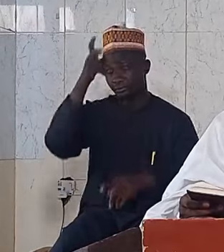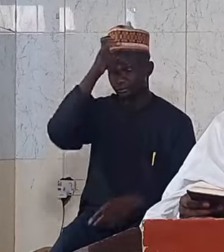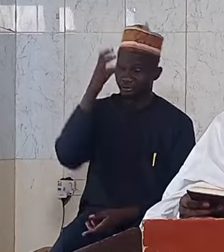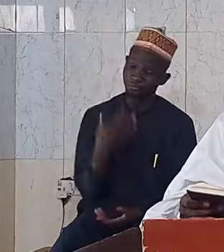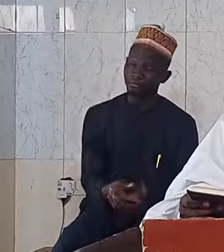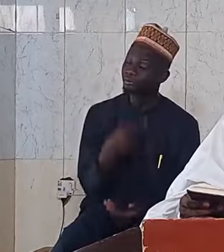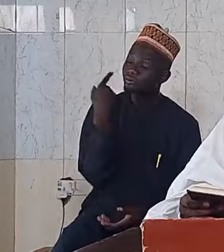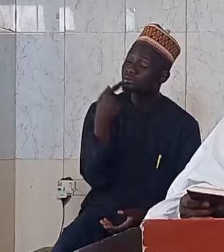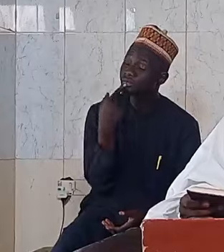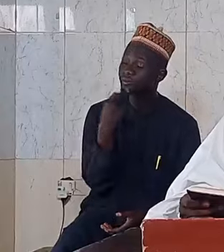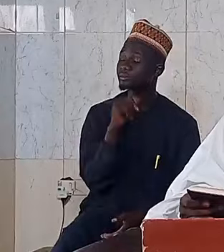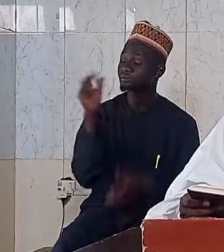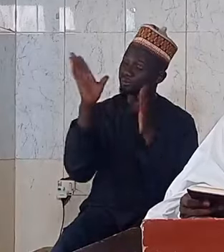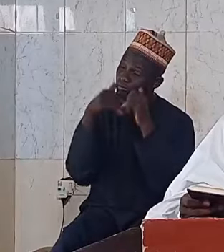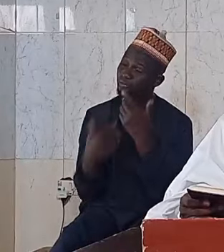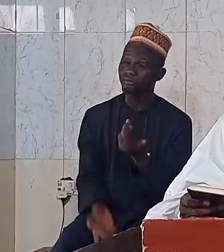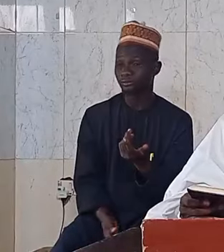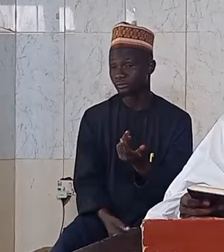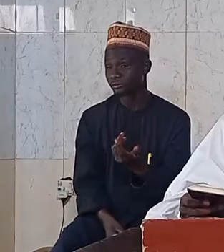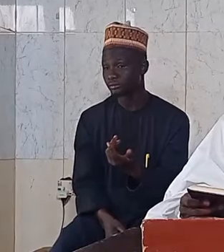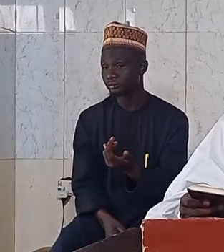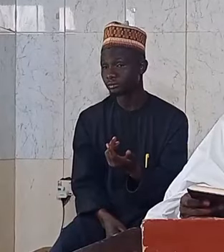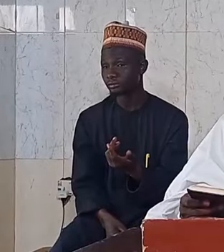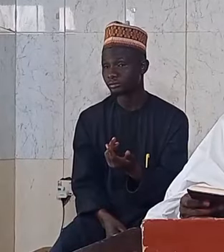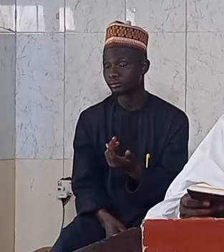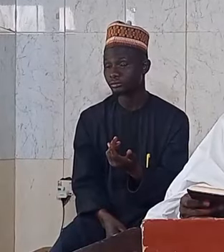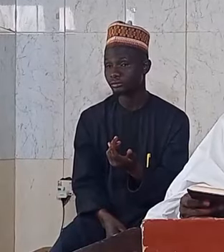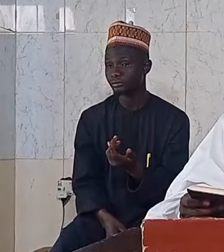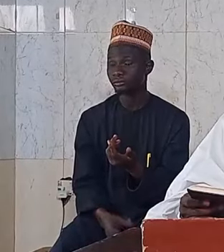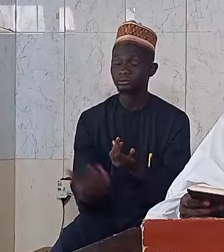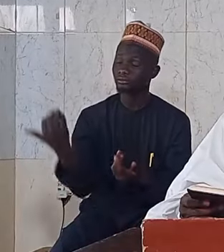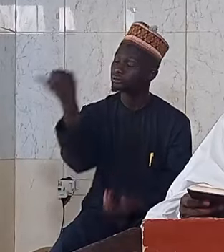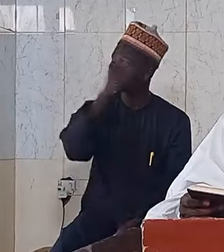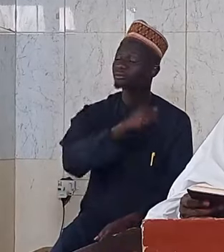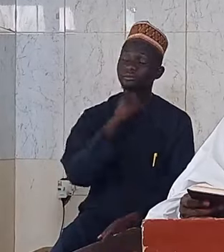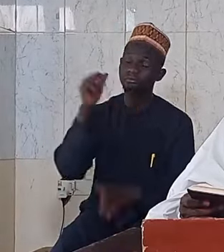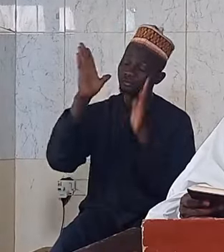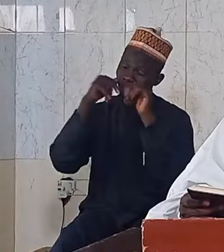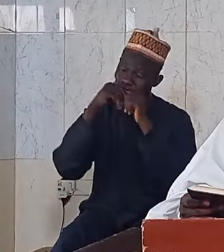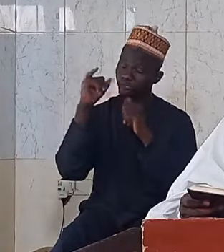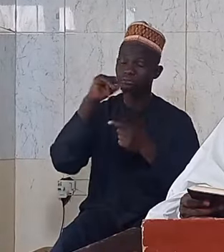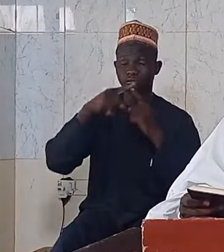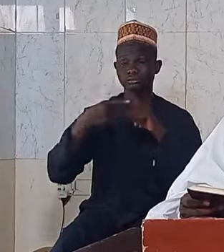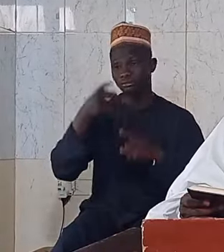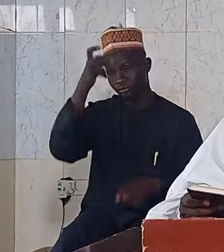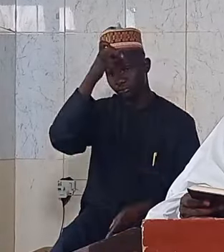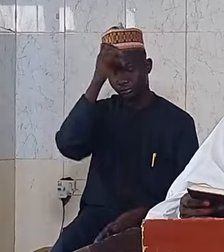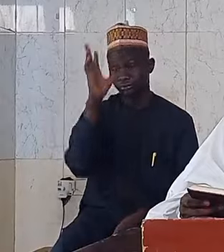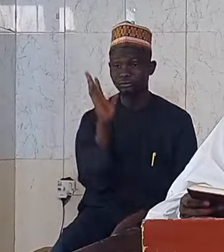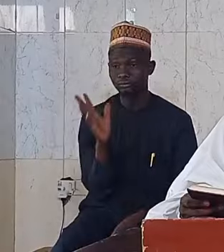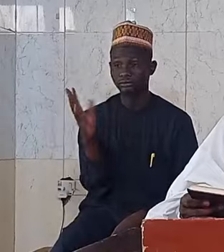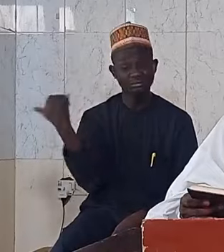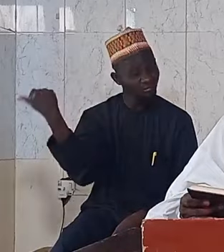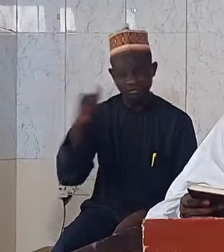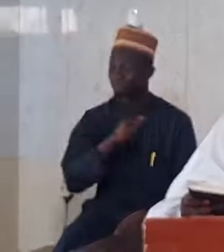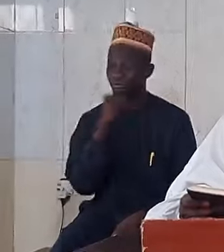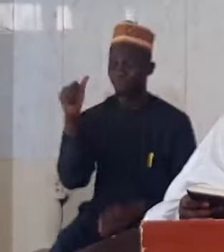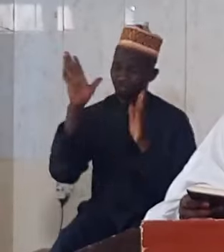suwa ake nufi kafirai yawa shi duk kafiri majibincin shaydan ne kun